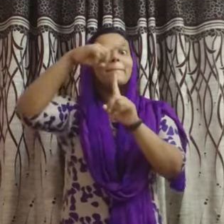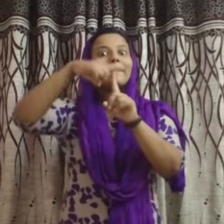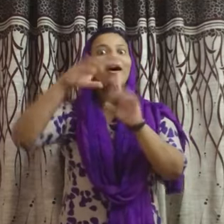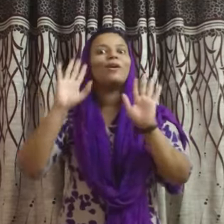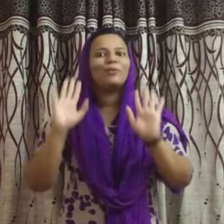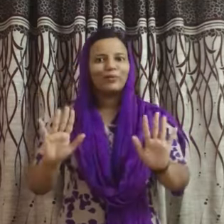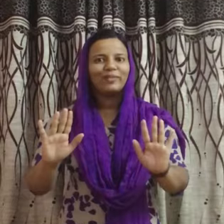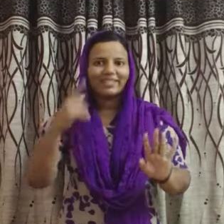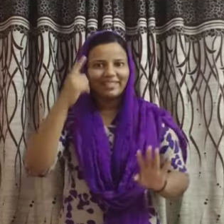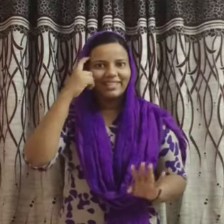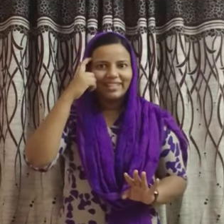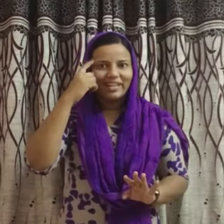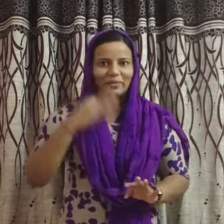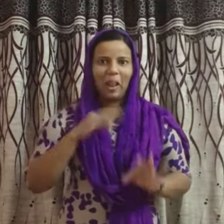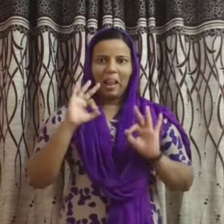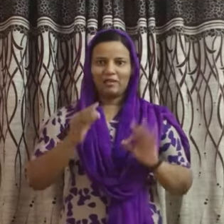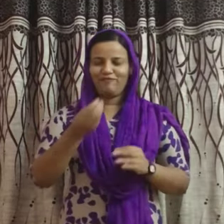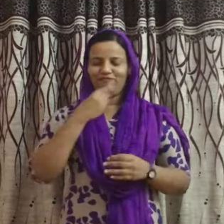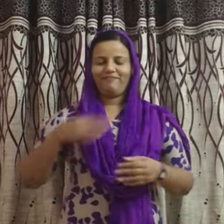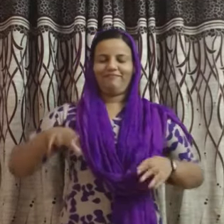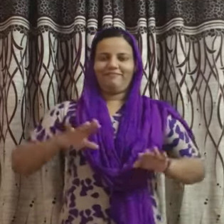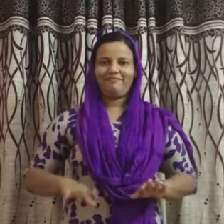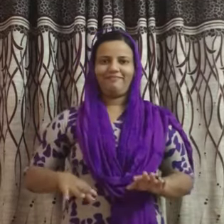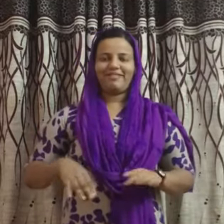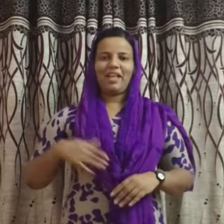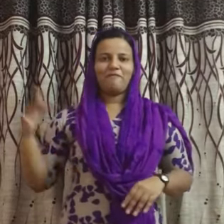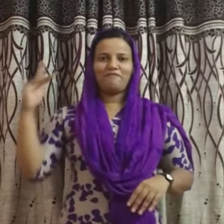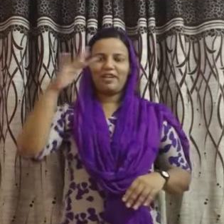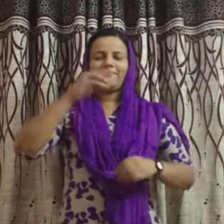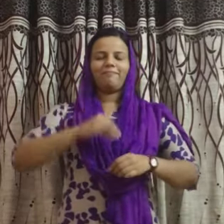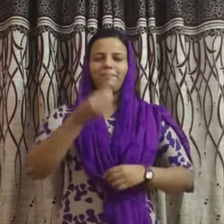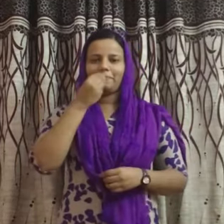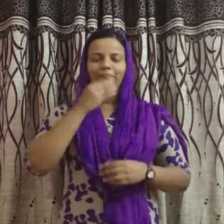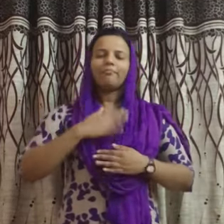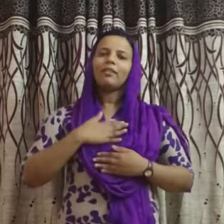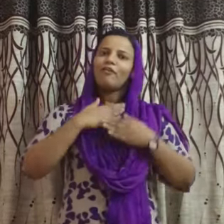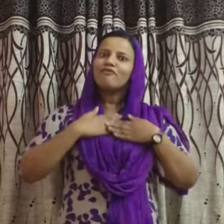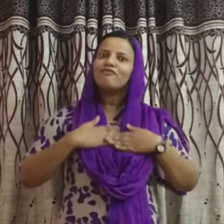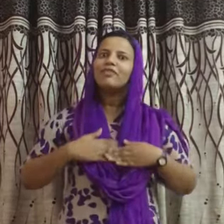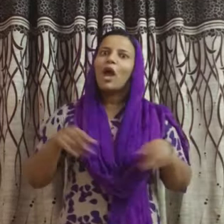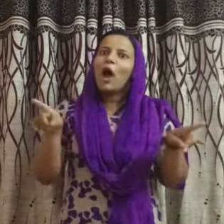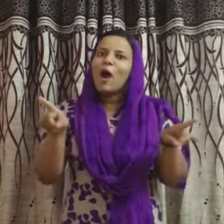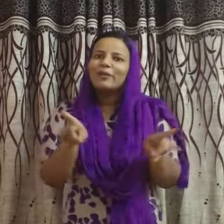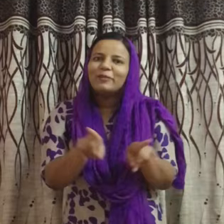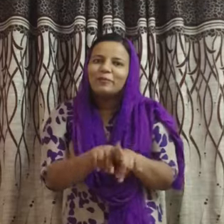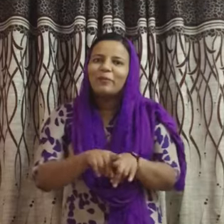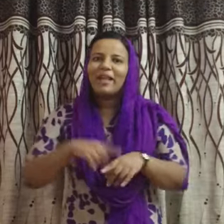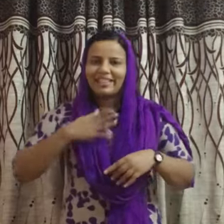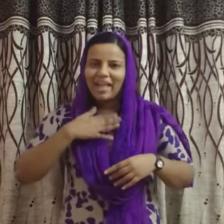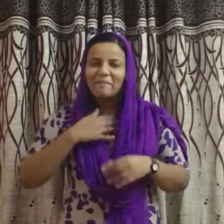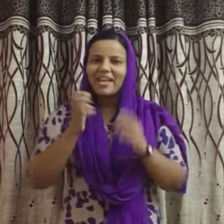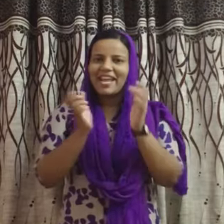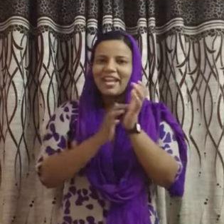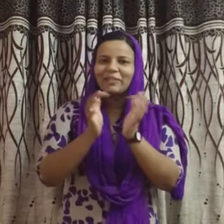അവിടെ പ്ലെയിനിനകത്ത് കയറി നല്ല ആഹാരമൊക്കെ കഴിച്ച് റിലാക്സ് ചെയ്തിരിക്കുകയാണ് പതിവ്. ഇതുപോലെ പ്രിയപ്പെട്ടവരെ, നമ്മുടെ ക്രിസ്തീയ ജീവിതം എന്ന് പറഞ്ഞാൽ